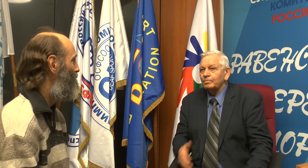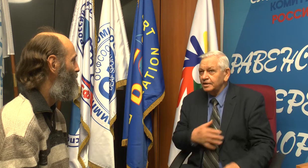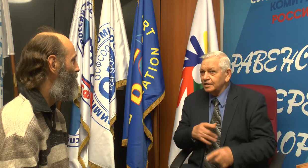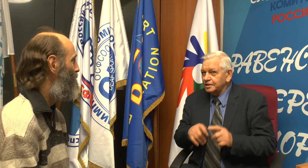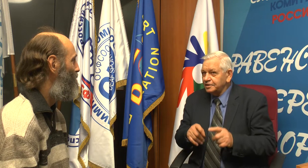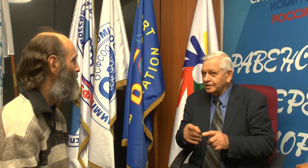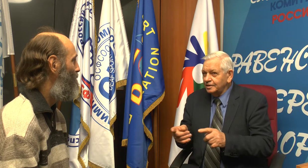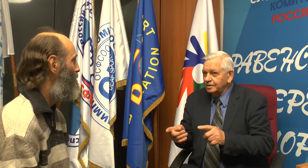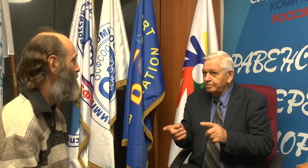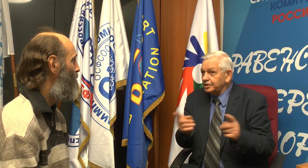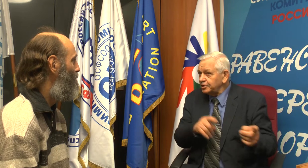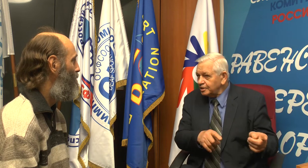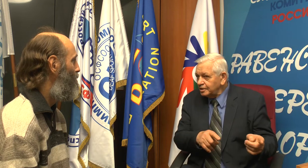Мои родители переехали